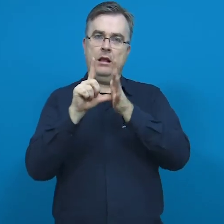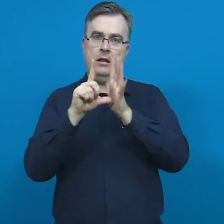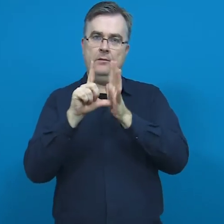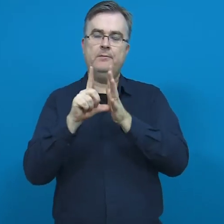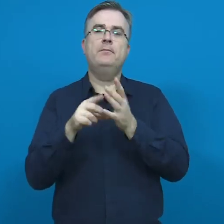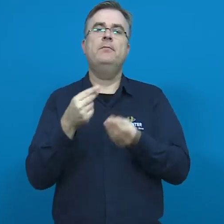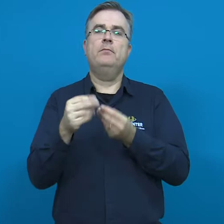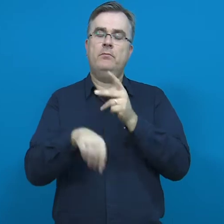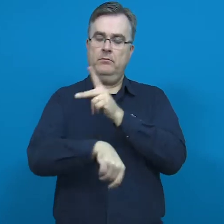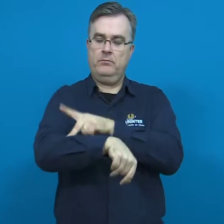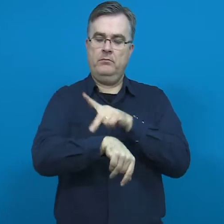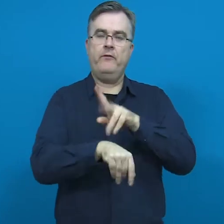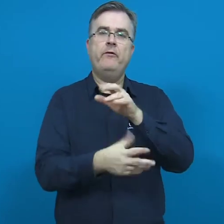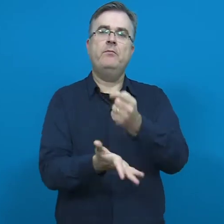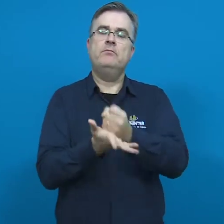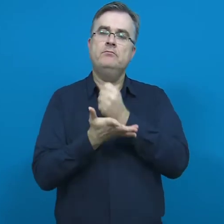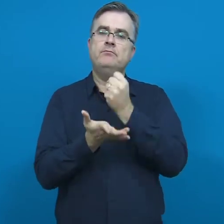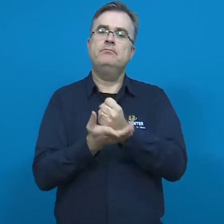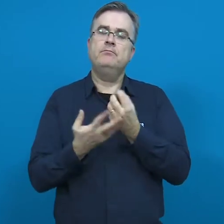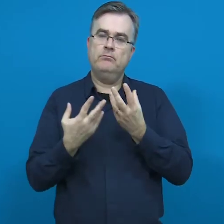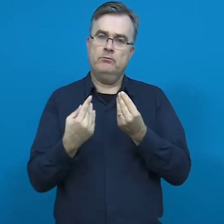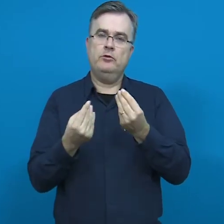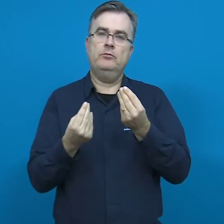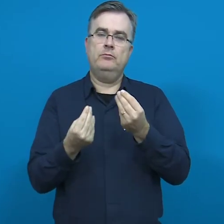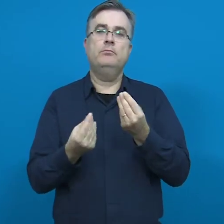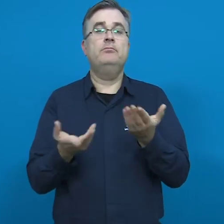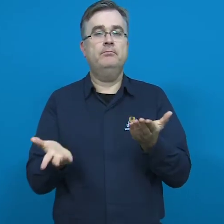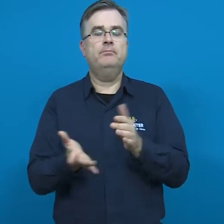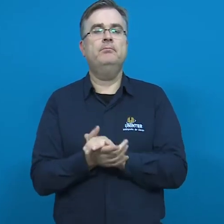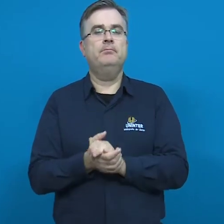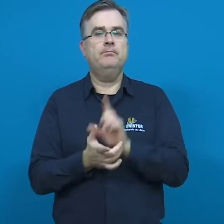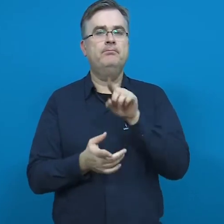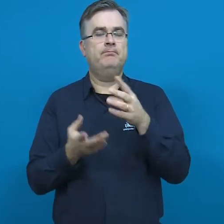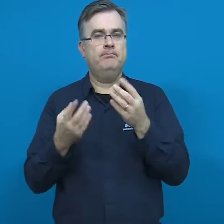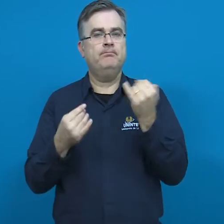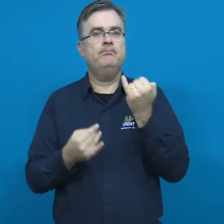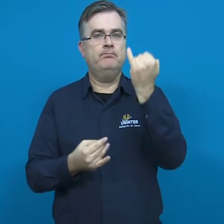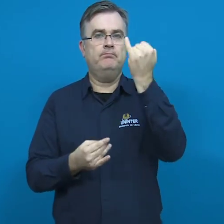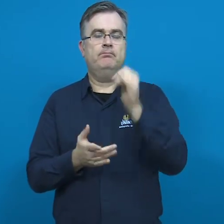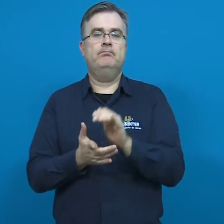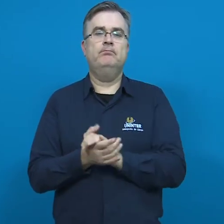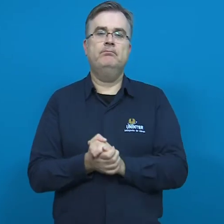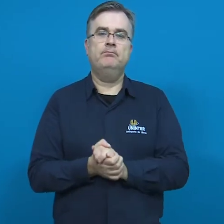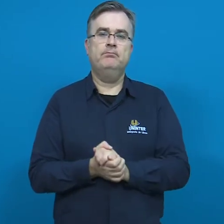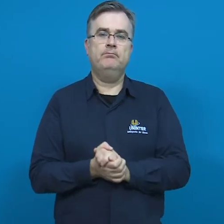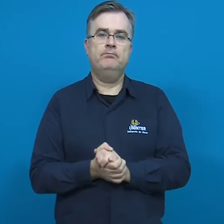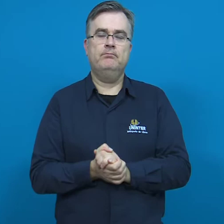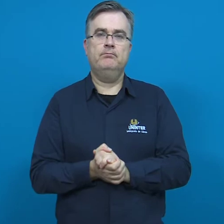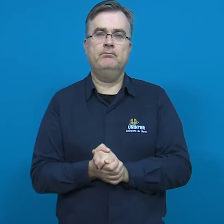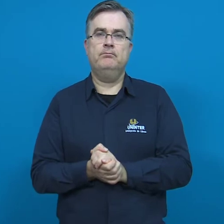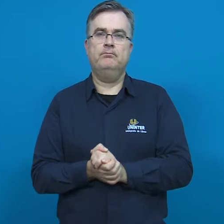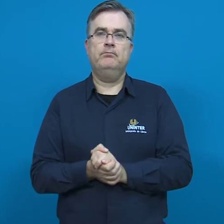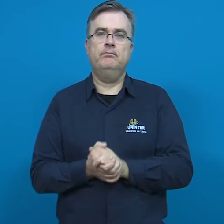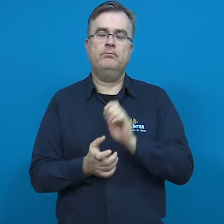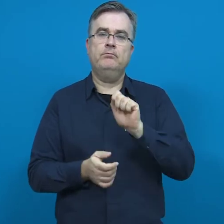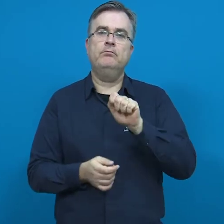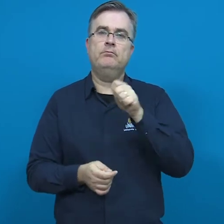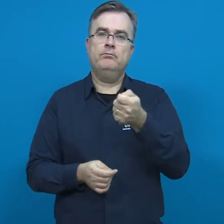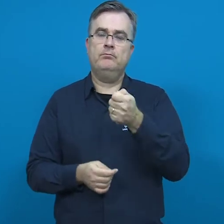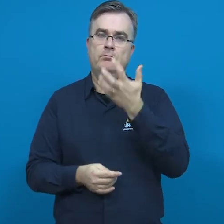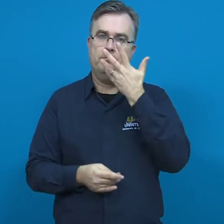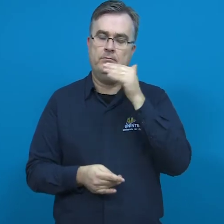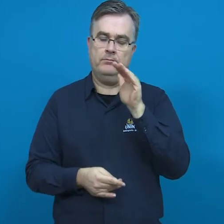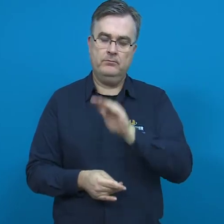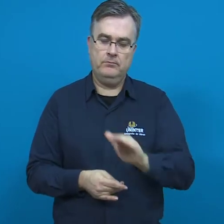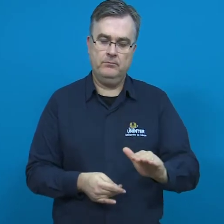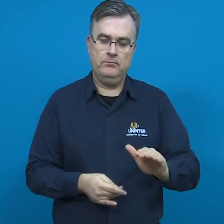libras, mas o curso de pedagogia vai me ajudar muito nisso. Então, isso é importante. Então, na